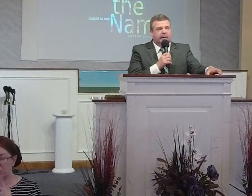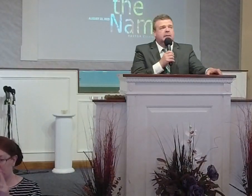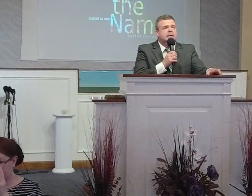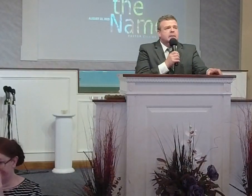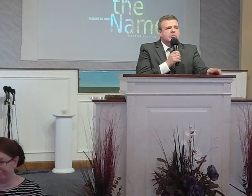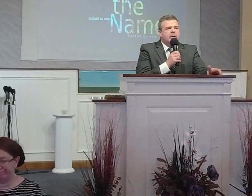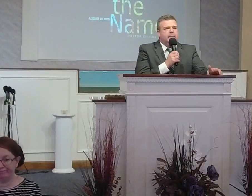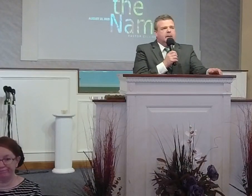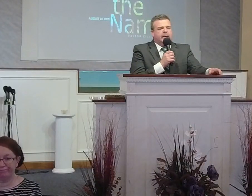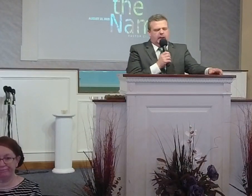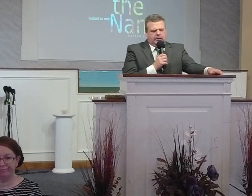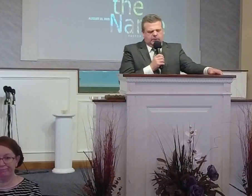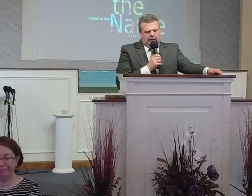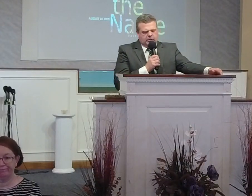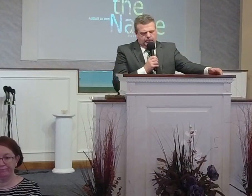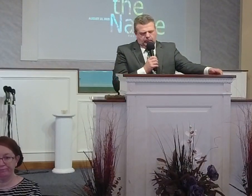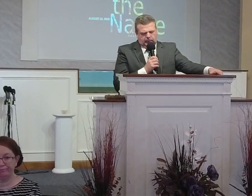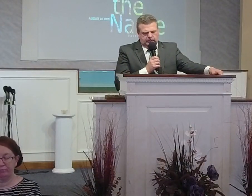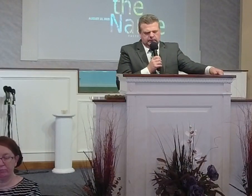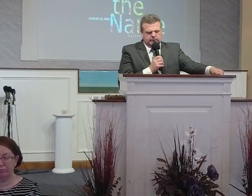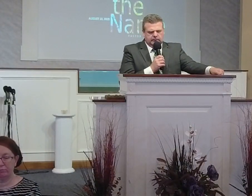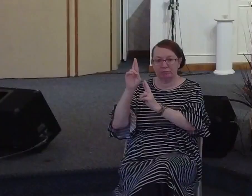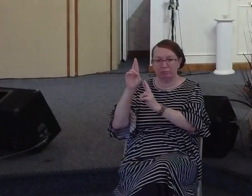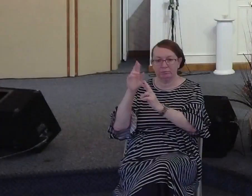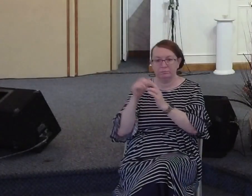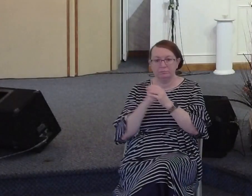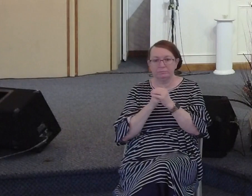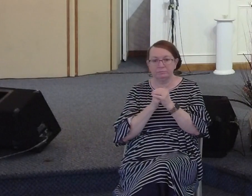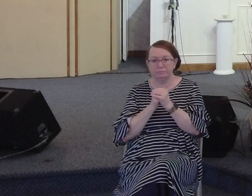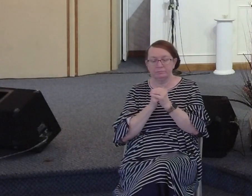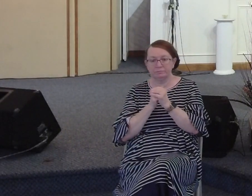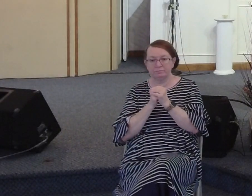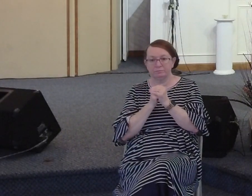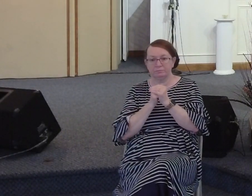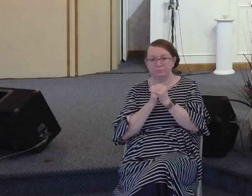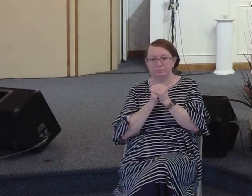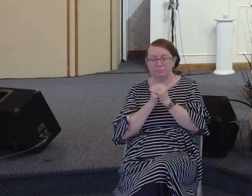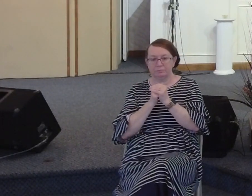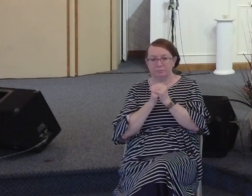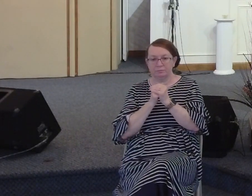Fue revelado para aquellos que servían,